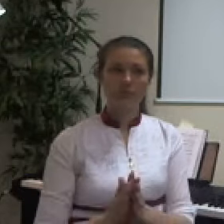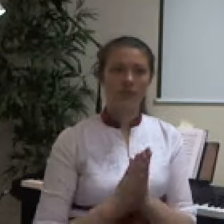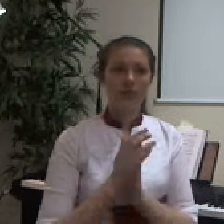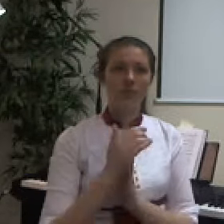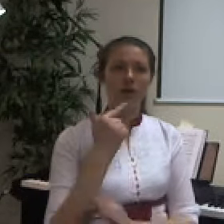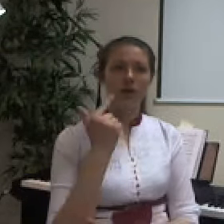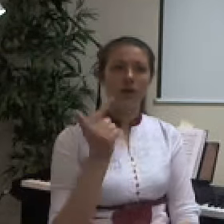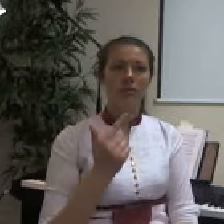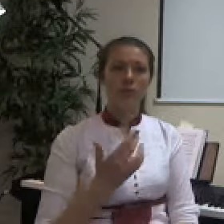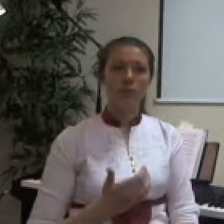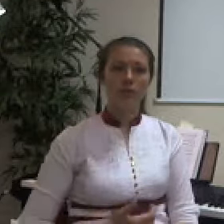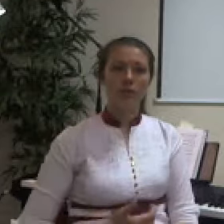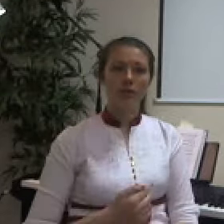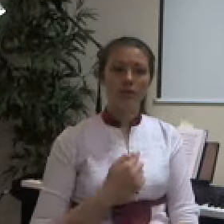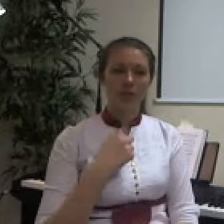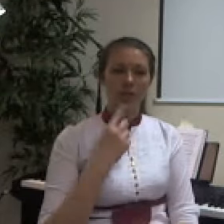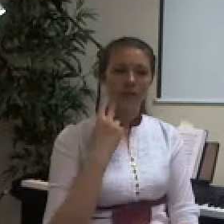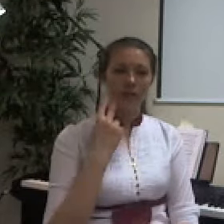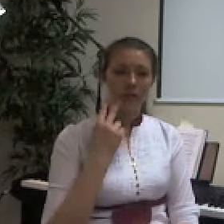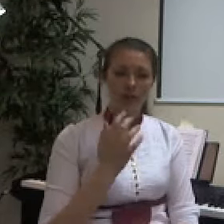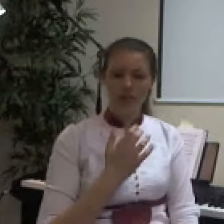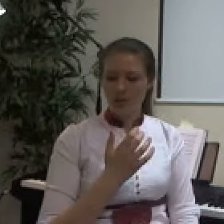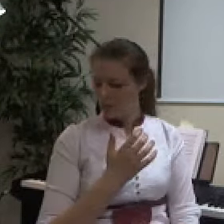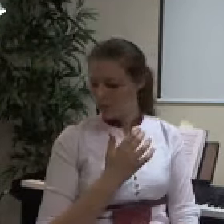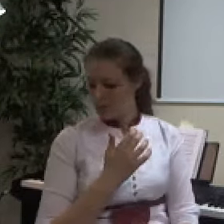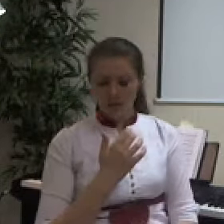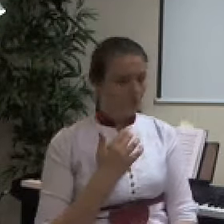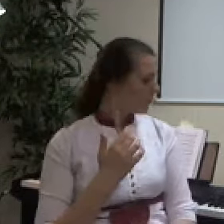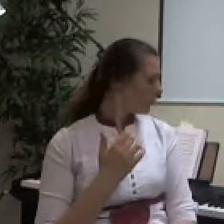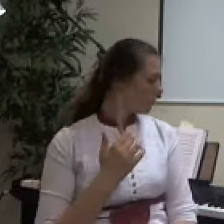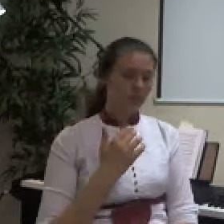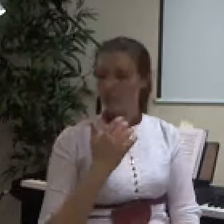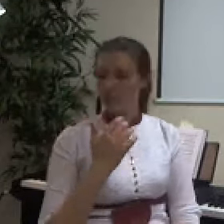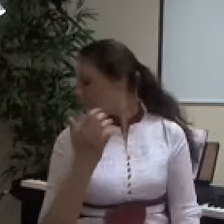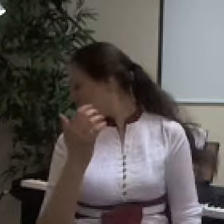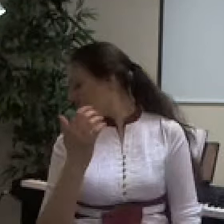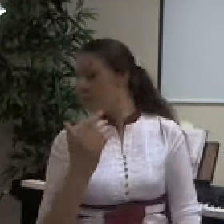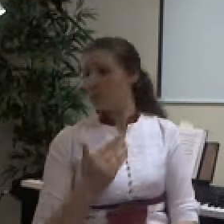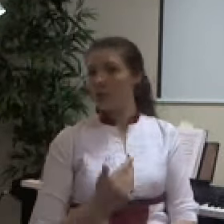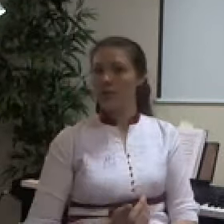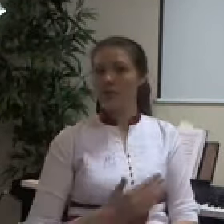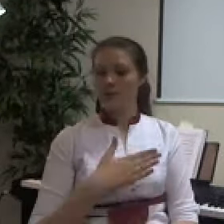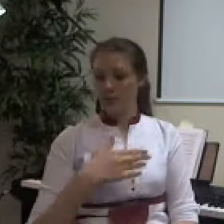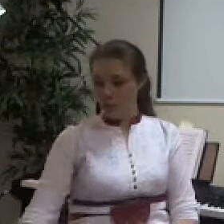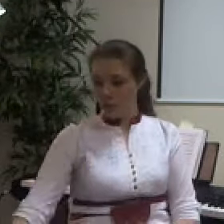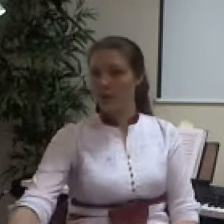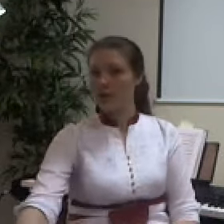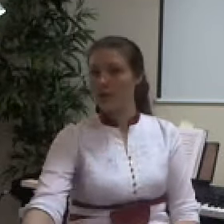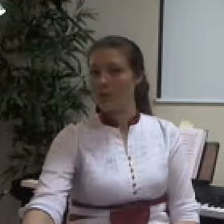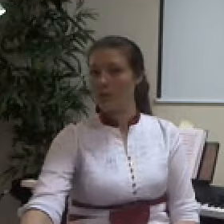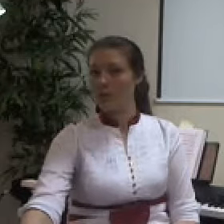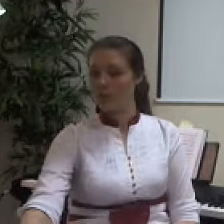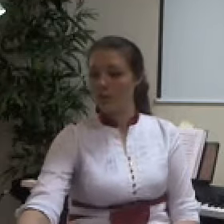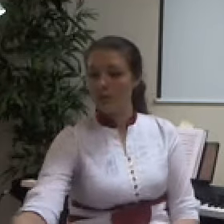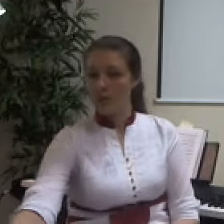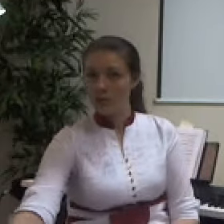Я всегда храним тобой, жизнь моя в твоей руке.